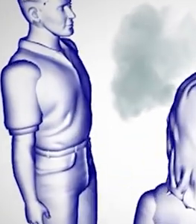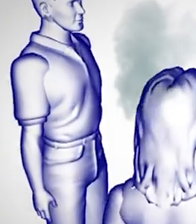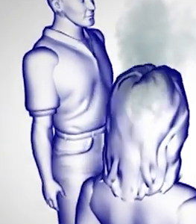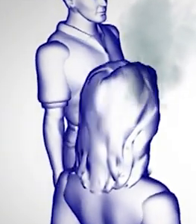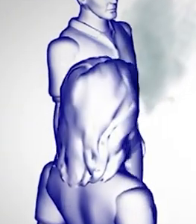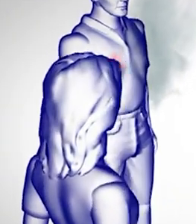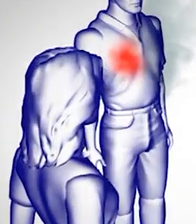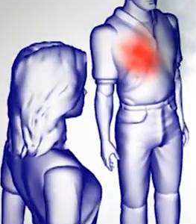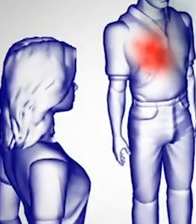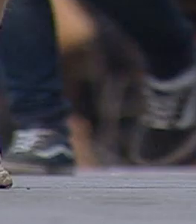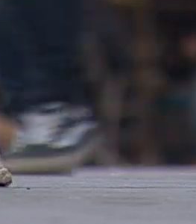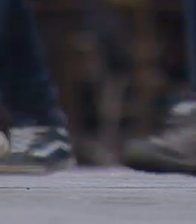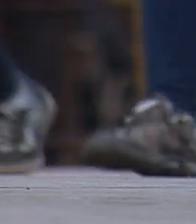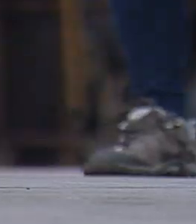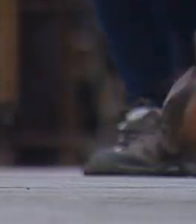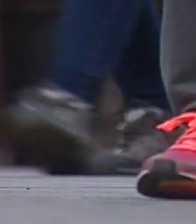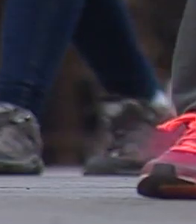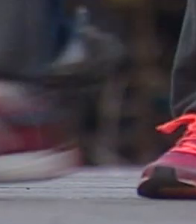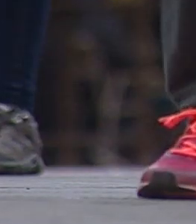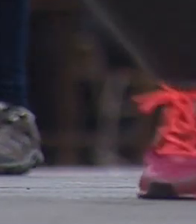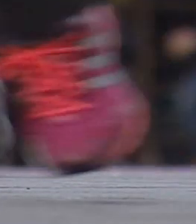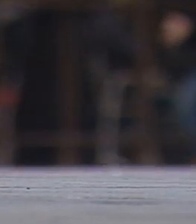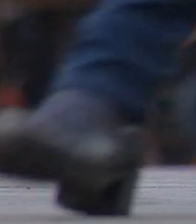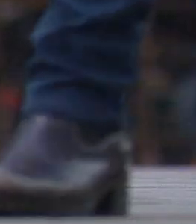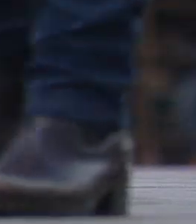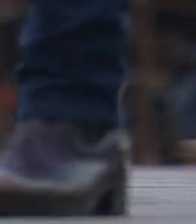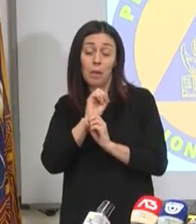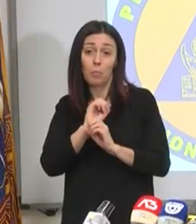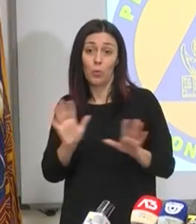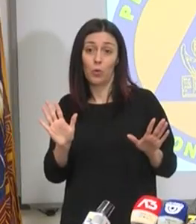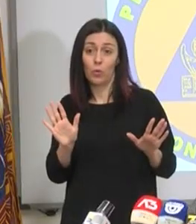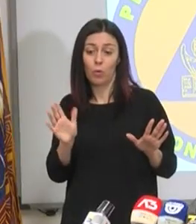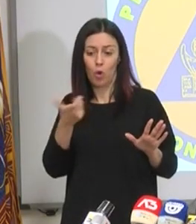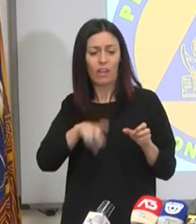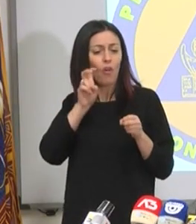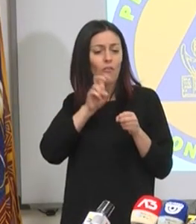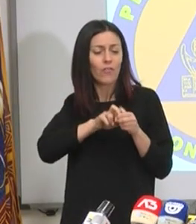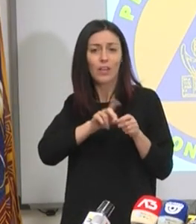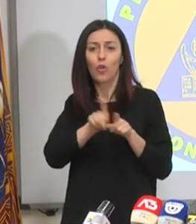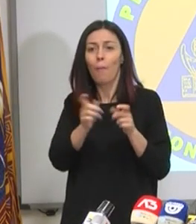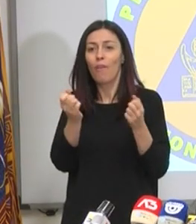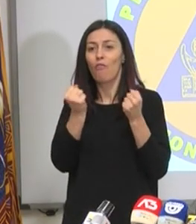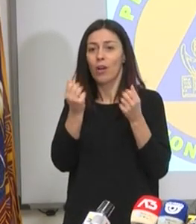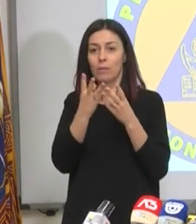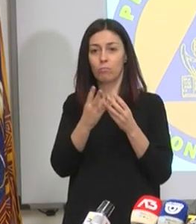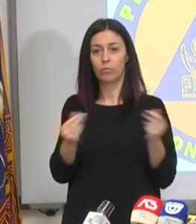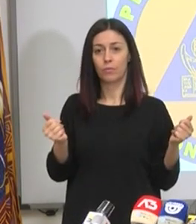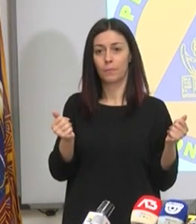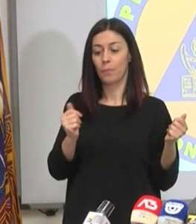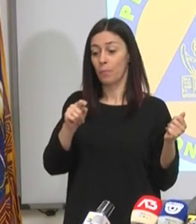con tutte le conseguenze del caso e bisogna iniziare a pensare in prospettiva è tornato a farsi vedere a ottobre